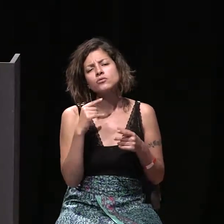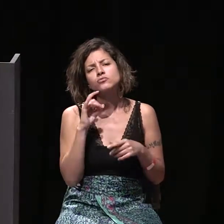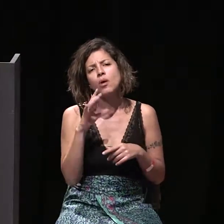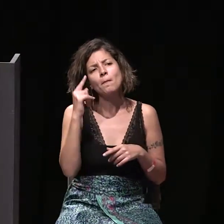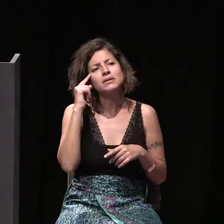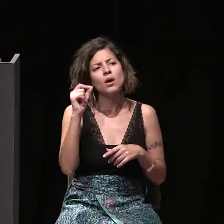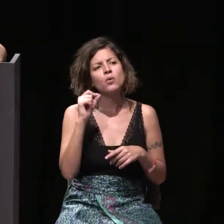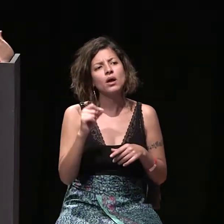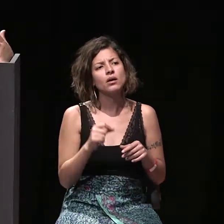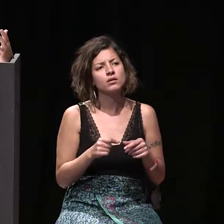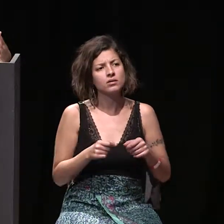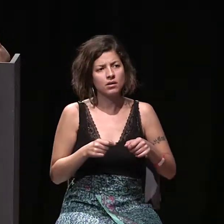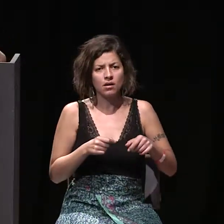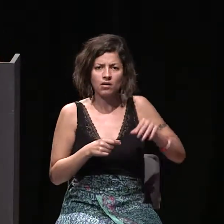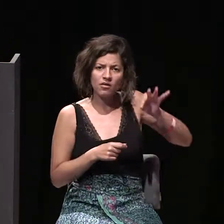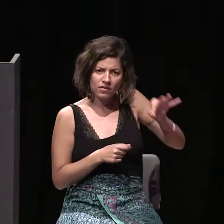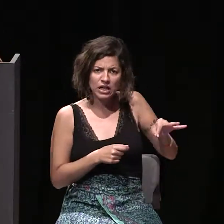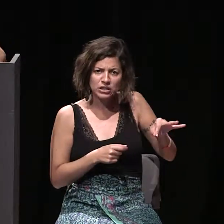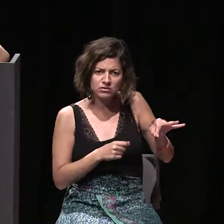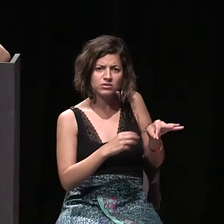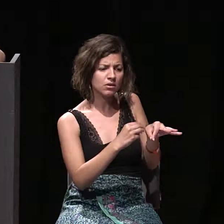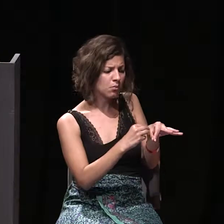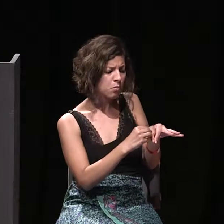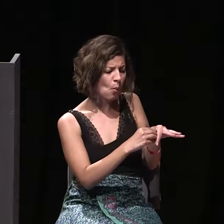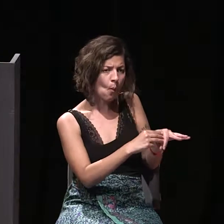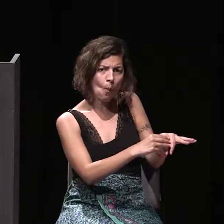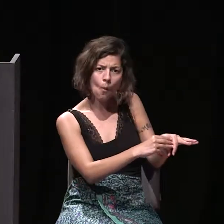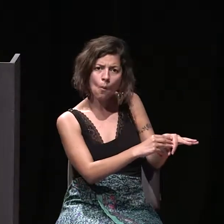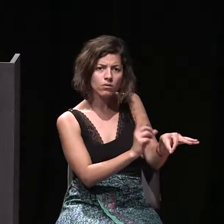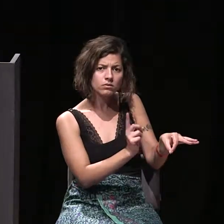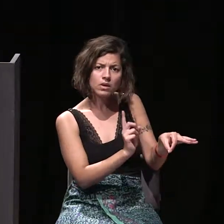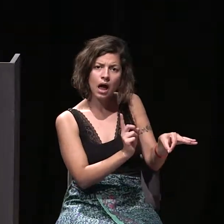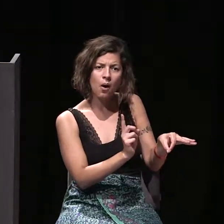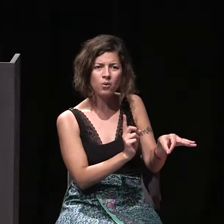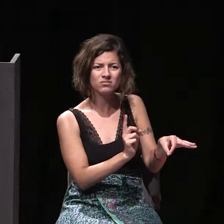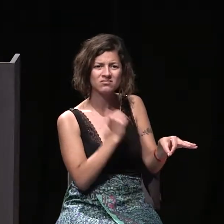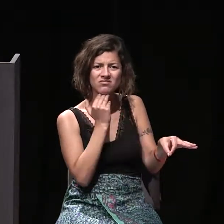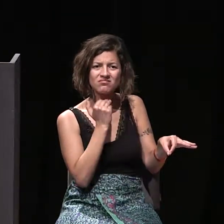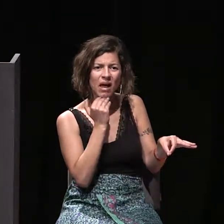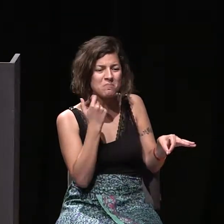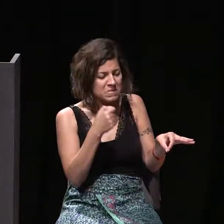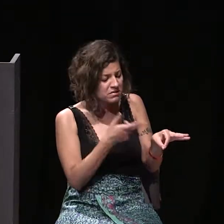vagina ela não dá conta de ceder ou de ser elástica no momento do nascimento.